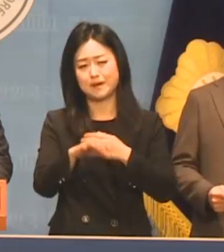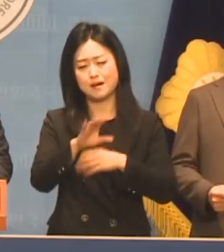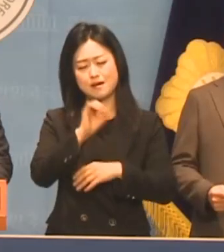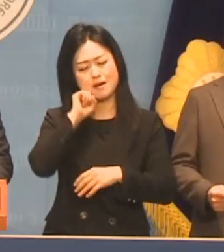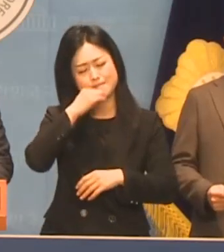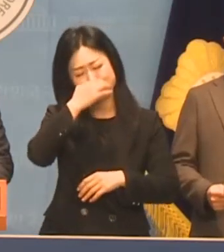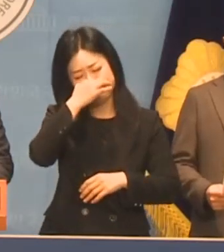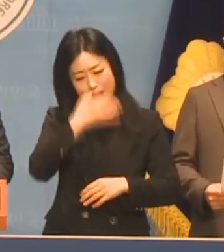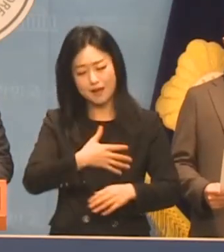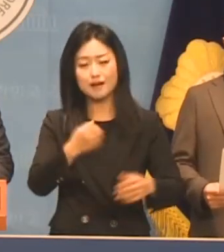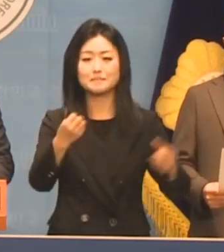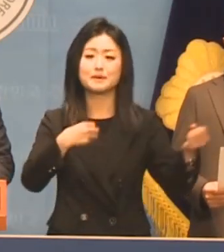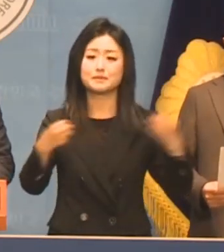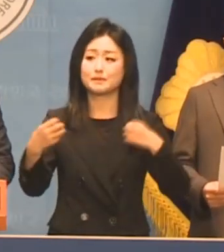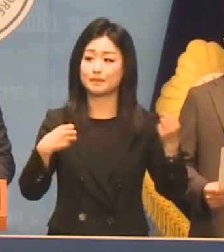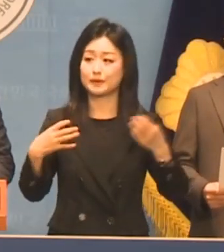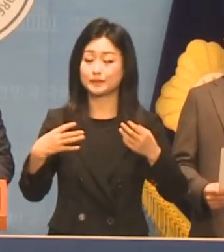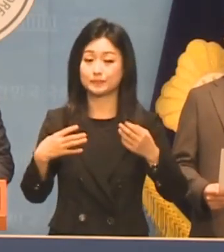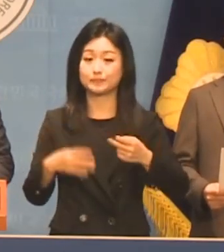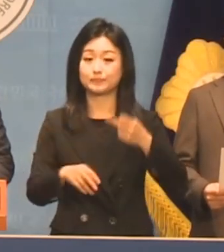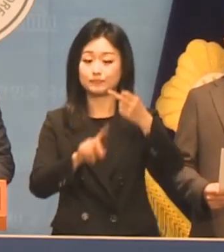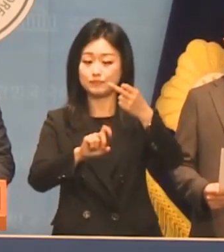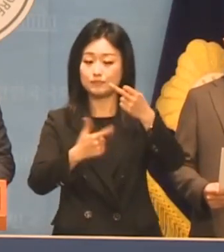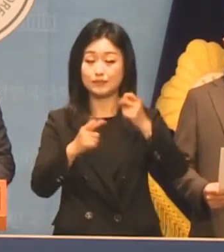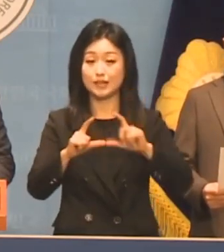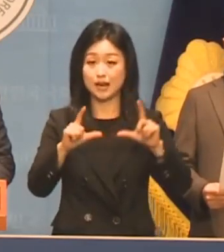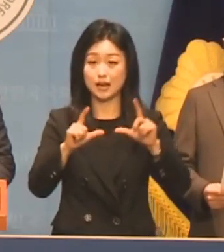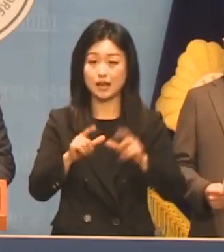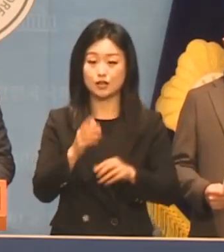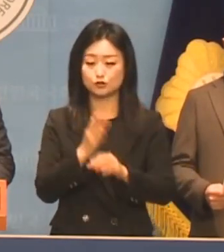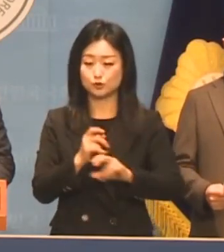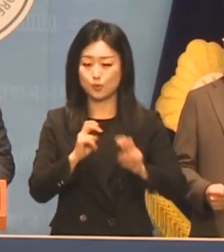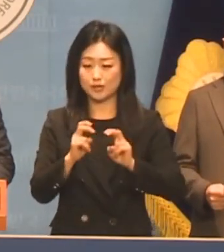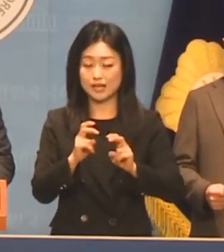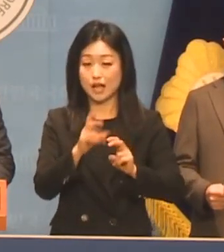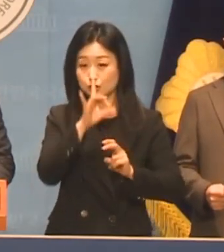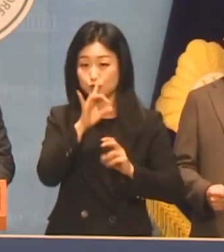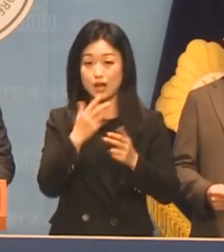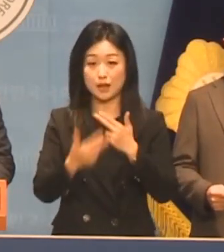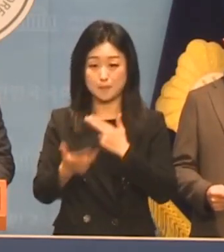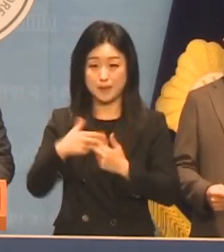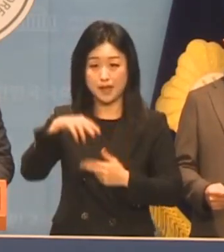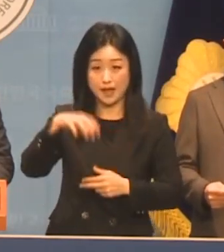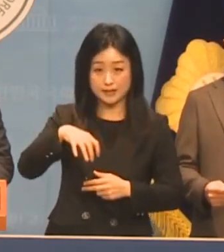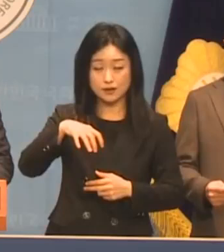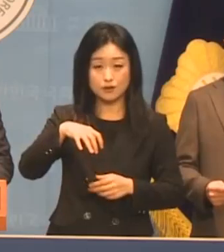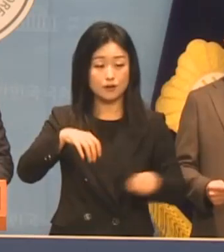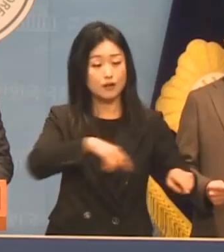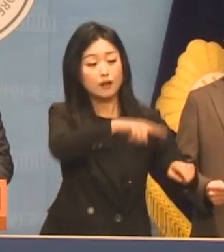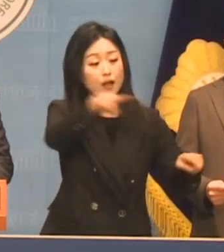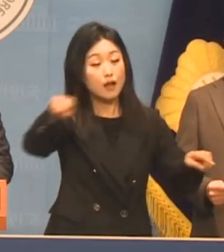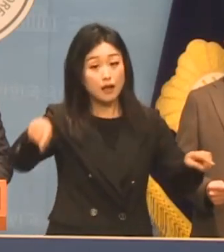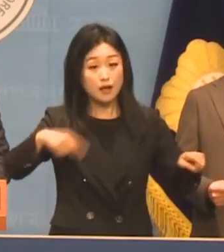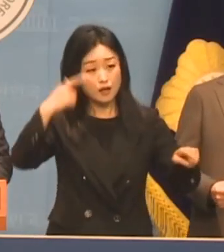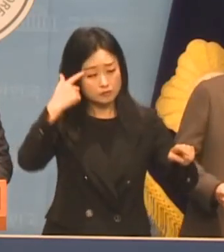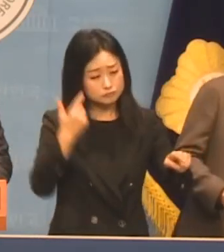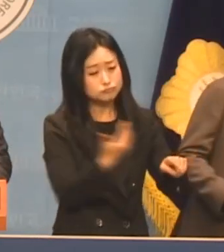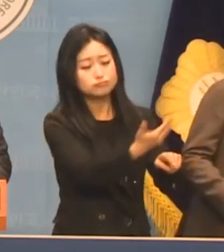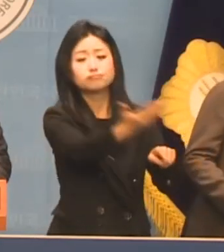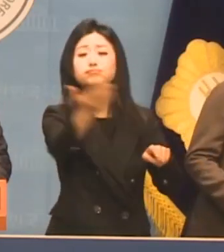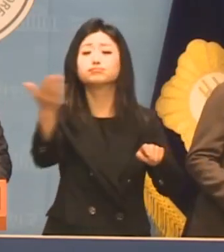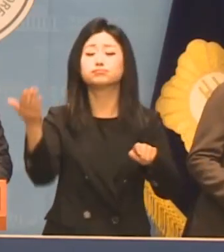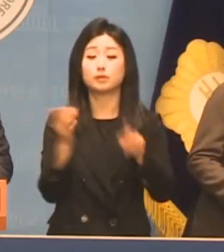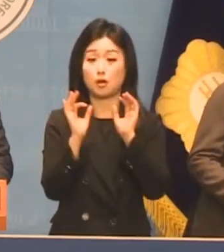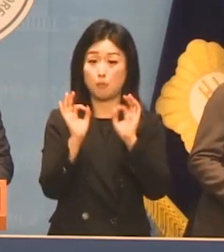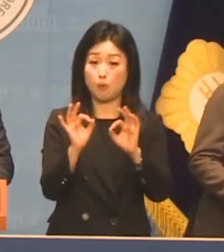있습니다. 16일 중소기업 중앙회가 외식업, 숙박업, 소상공인을 대상으로 실시한 긴급